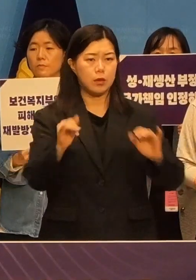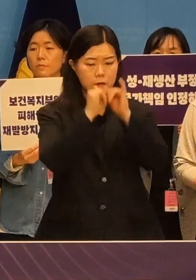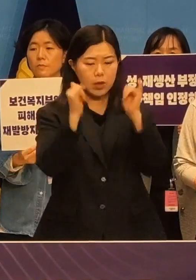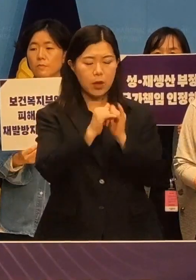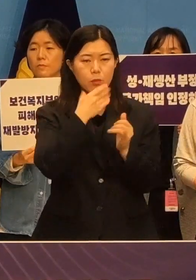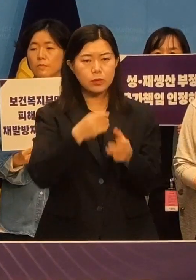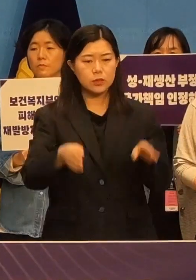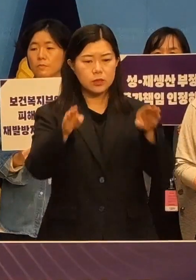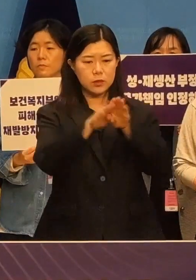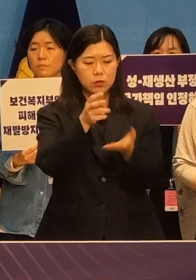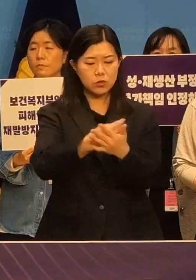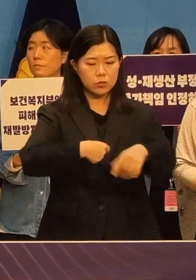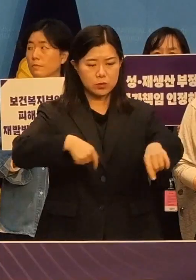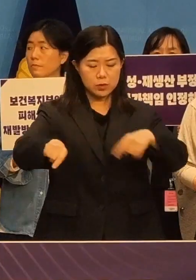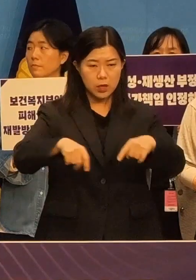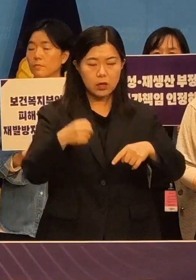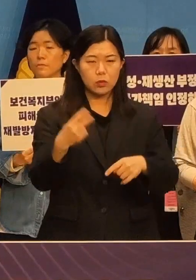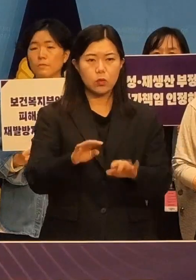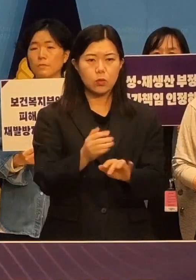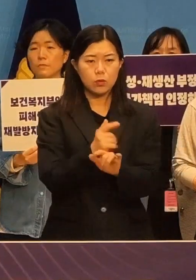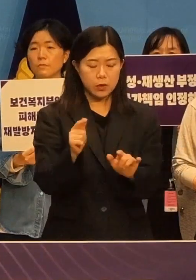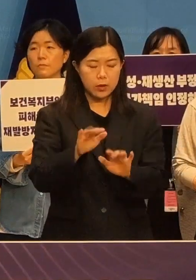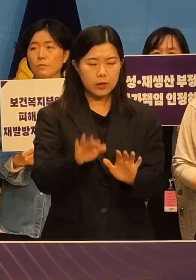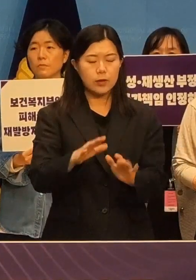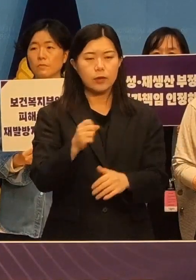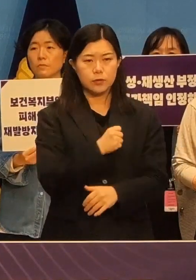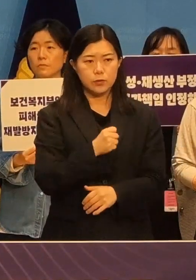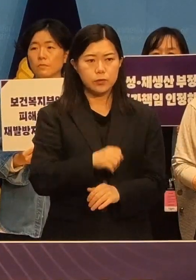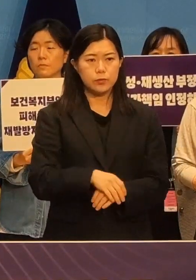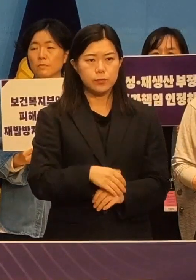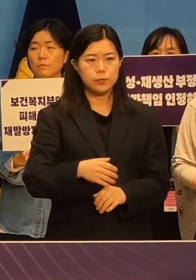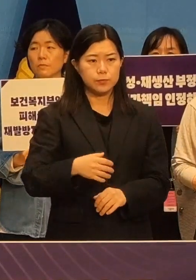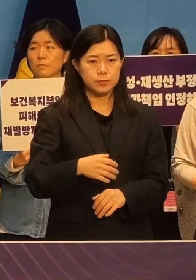사회복지시설 정책과 재생산권 보장을 동시에 총괄하는